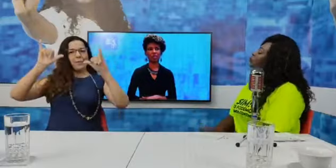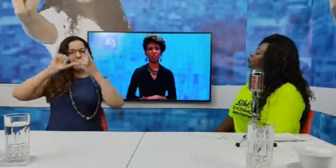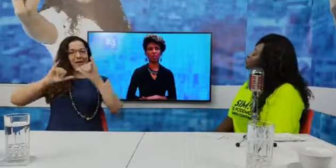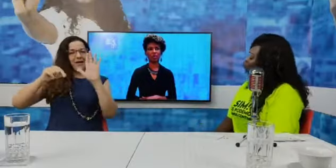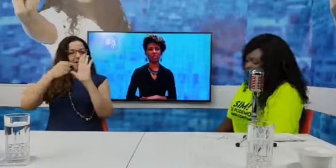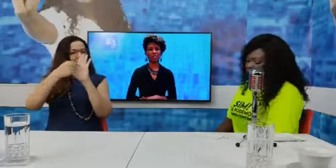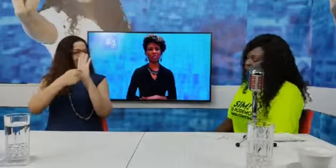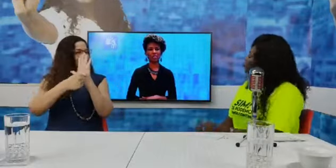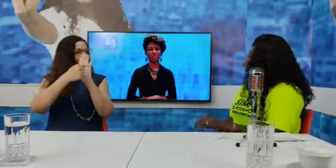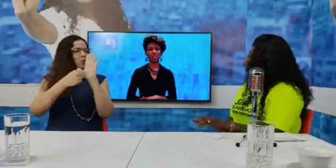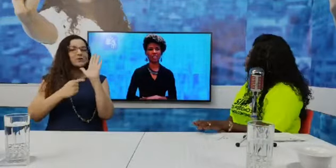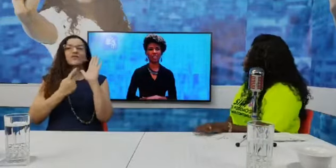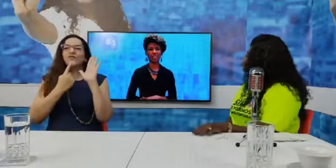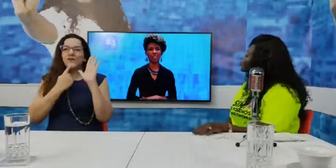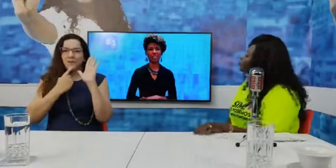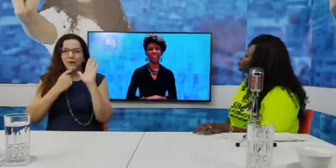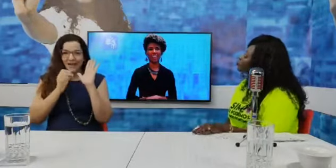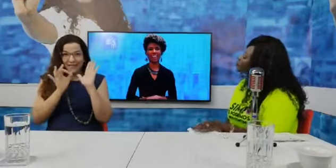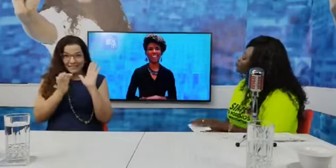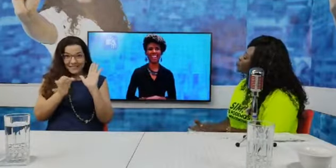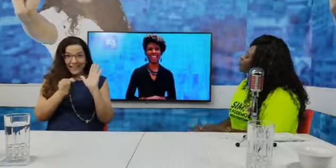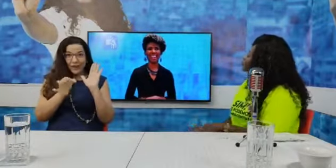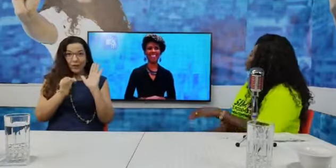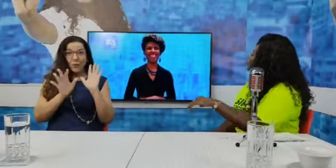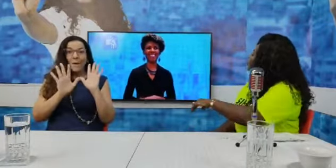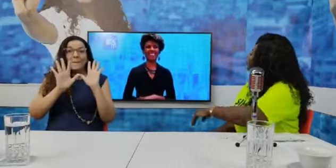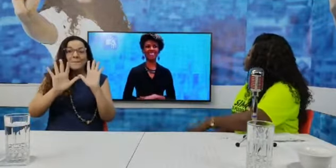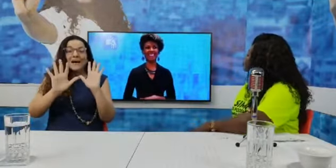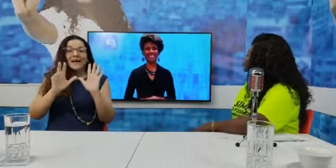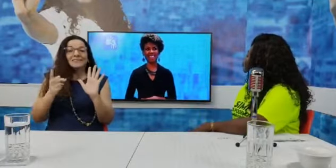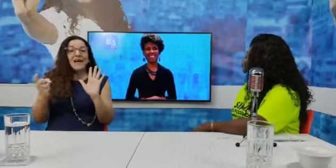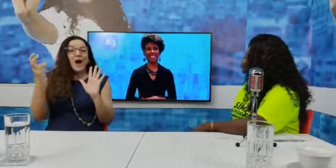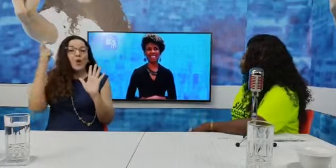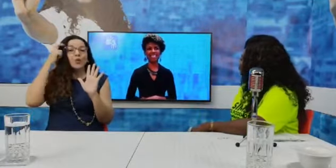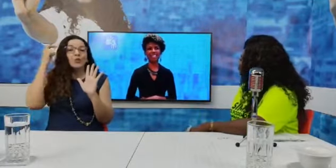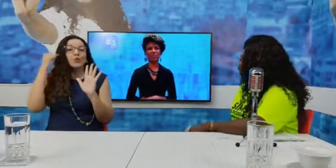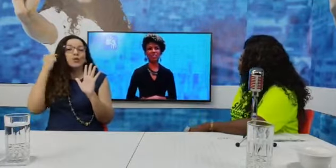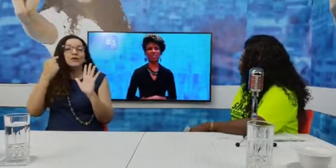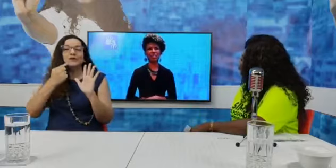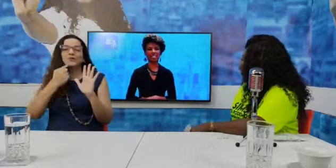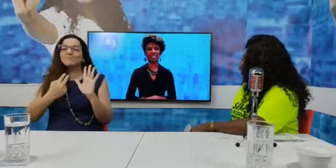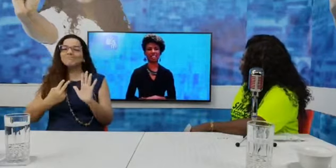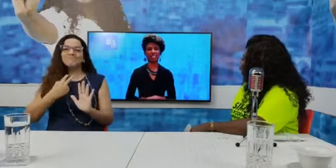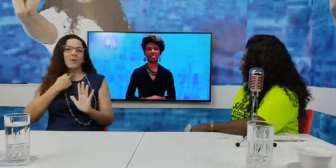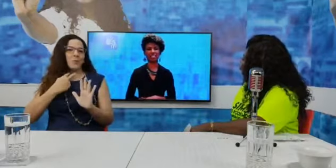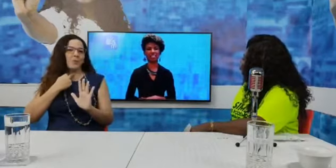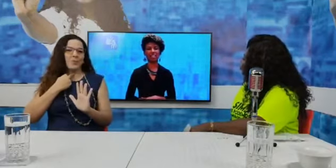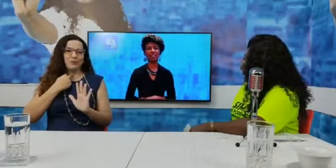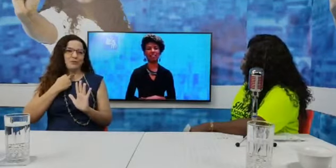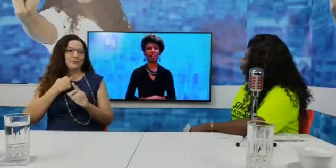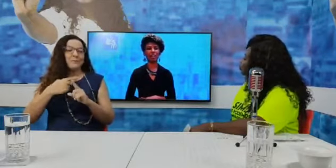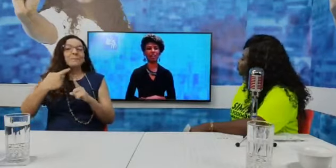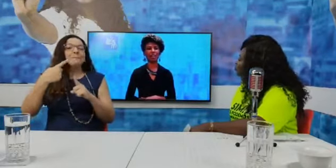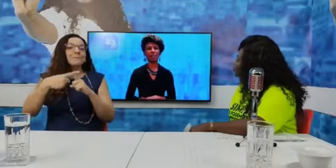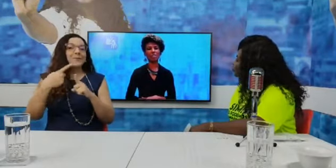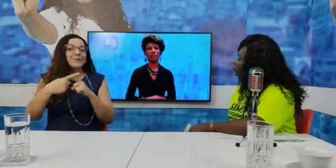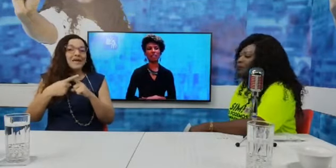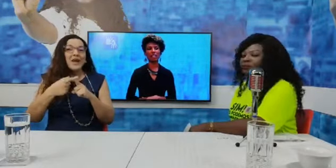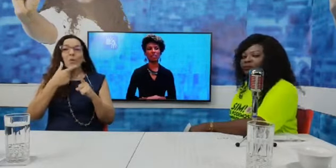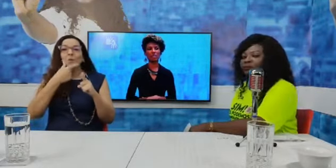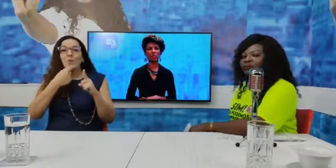O problema no Brasil é uma estratégia interessante que pode ser utilizada, né, que tem a ver com